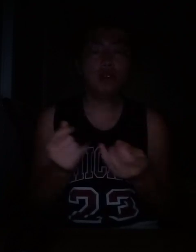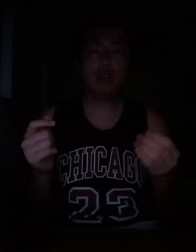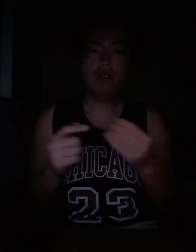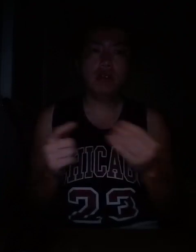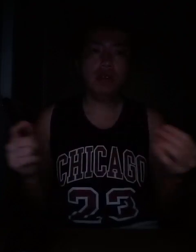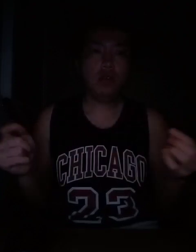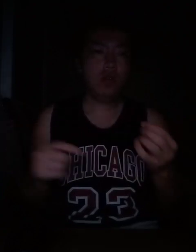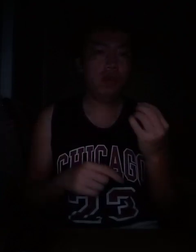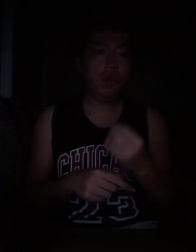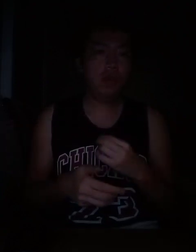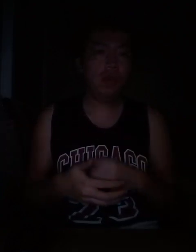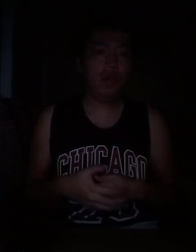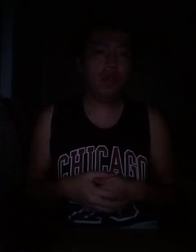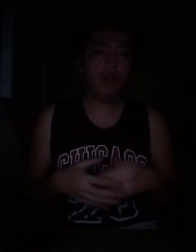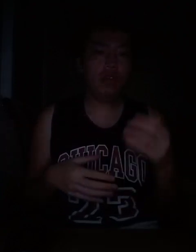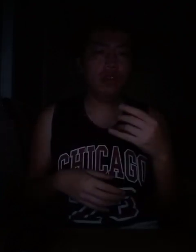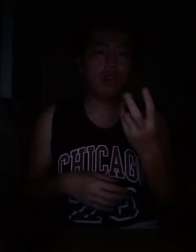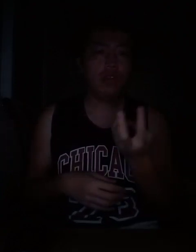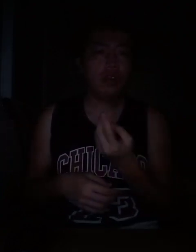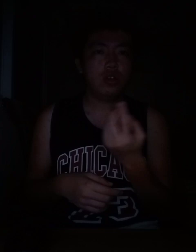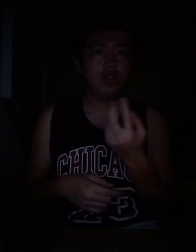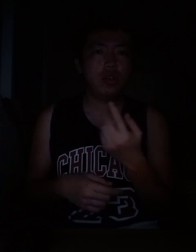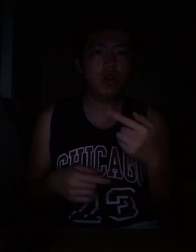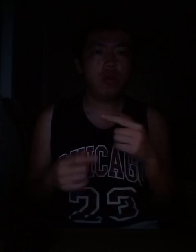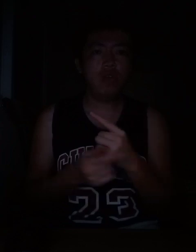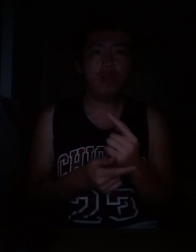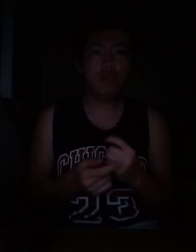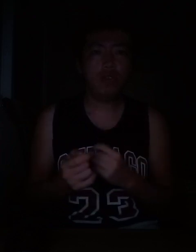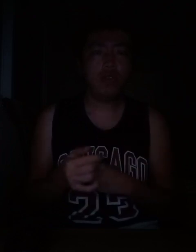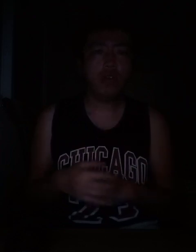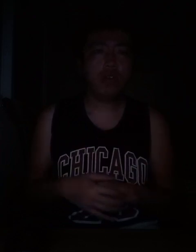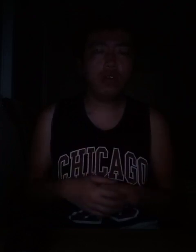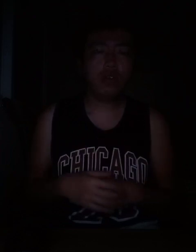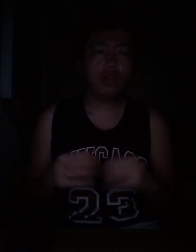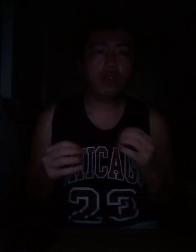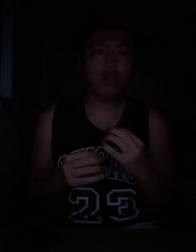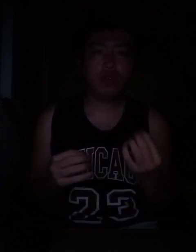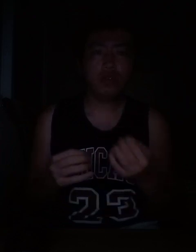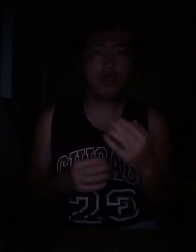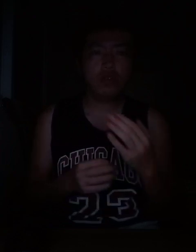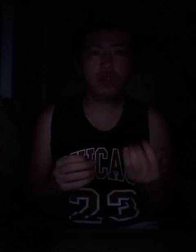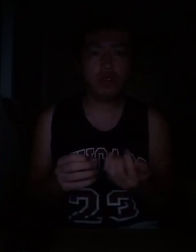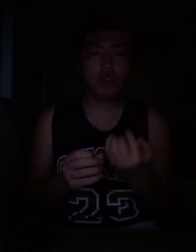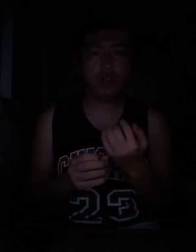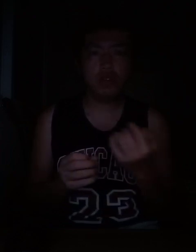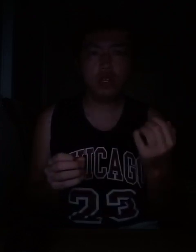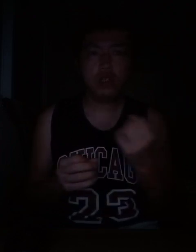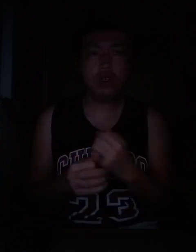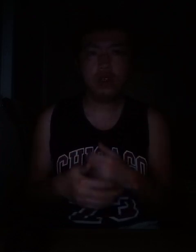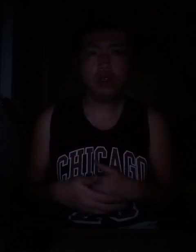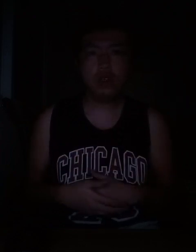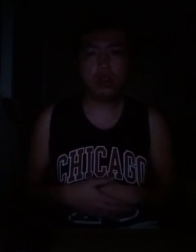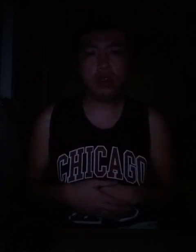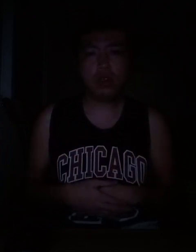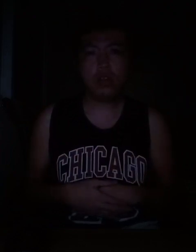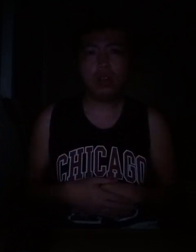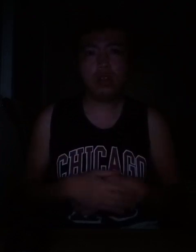벌였고 친성여중고 교장을 거쳐 1964년 초대 제주도 교육감을 지냈습니다.